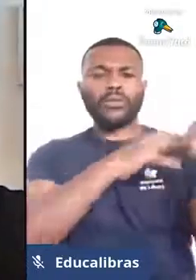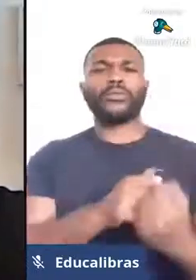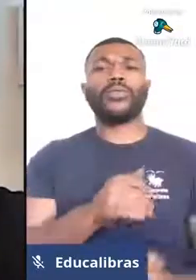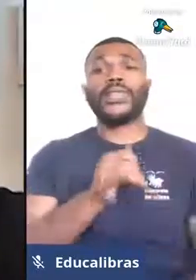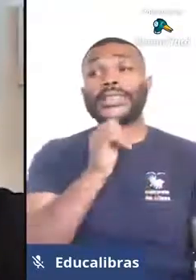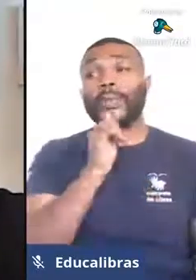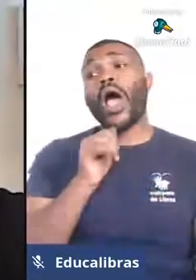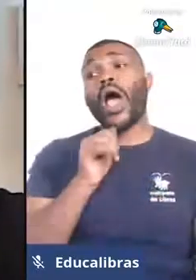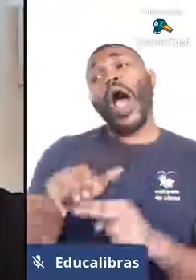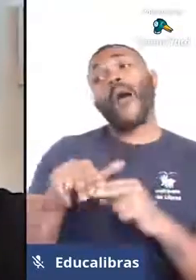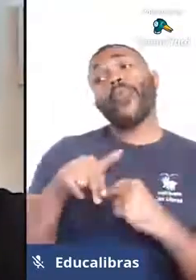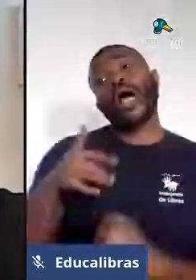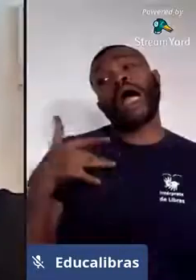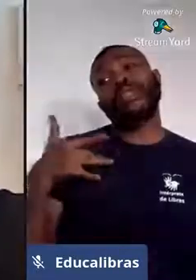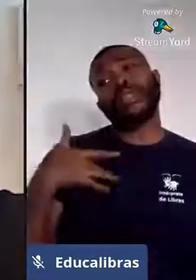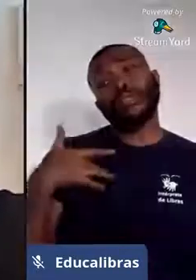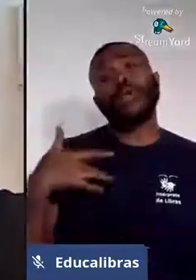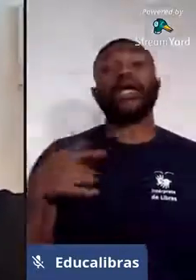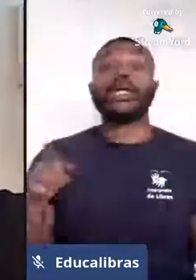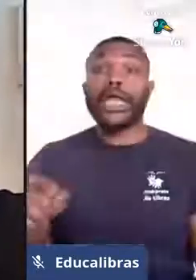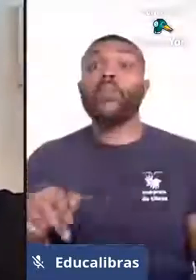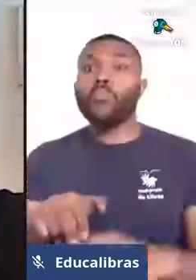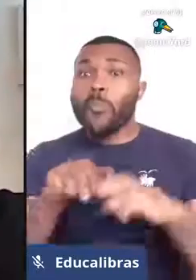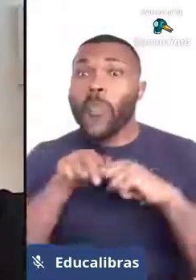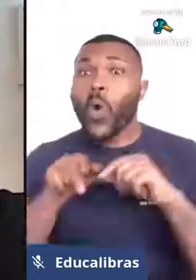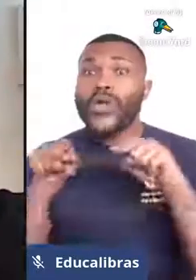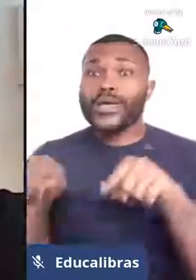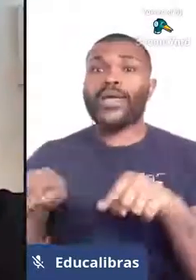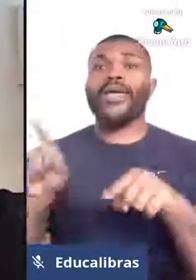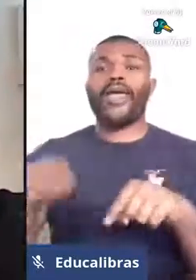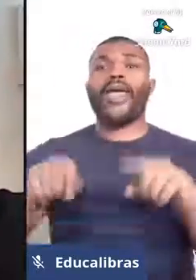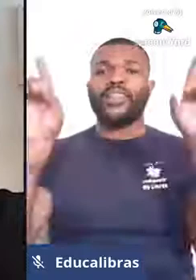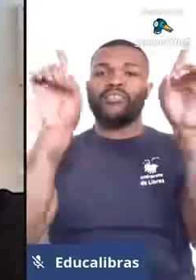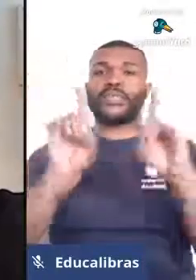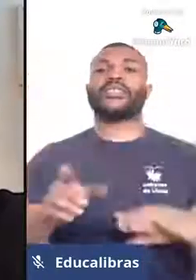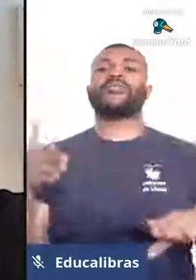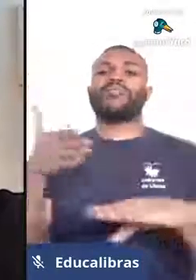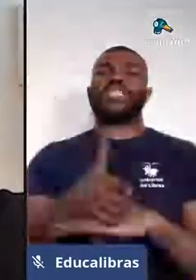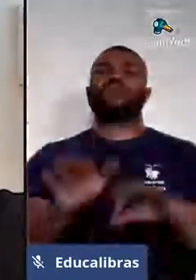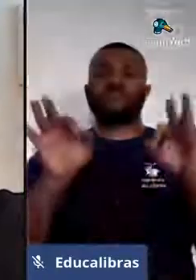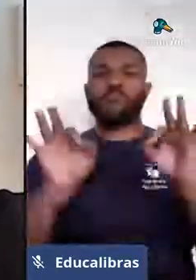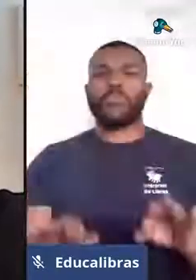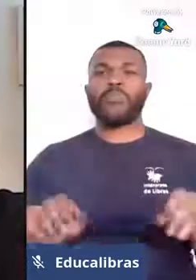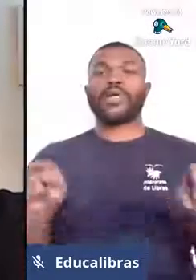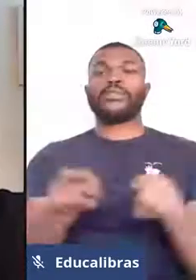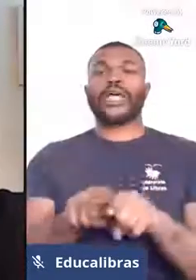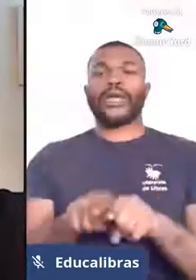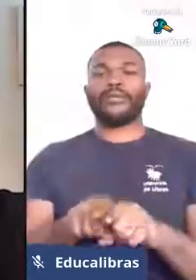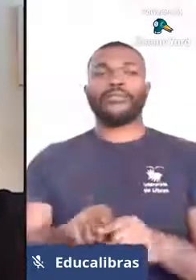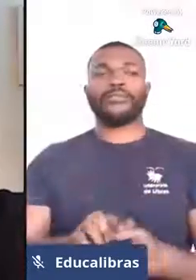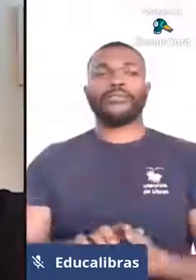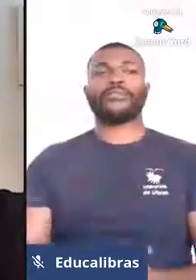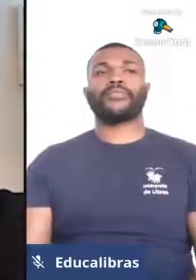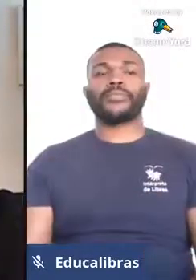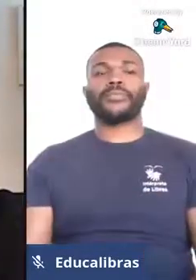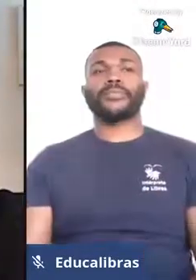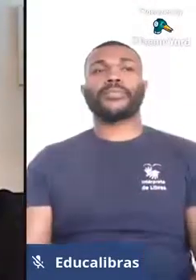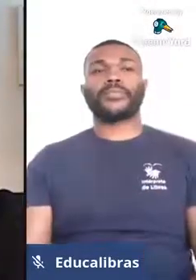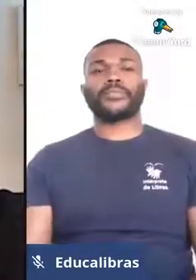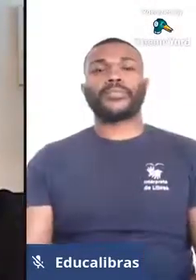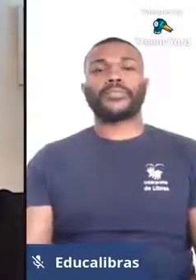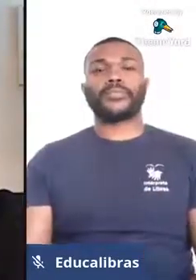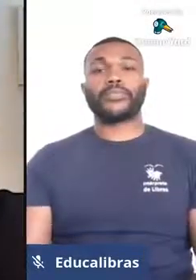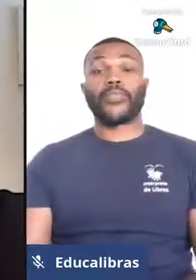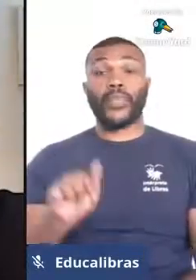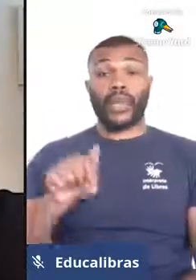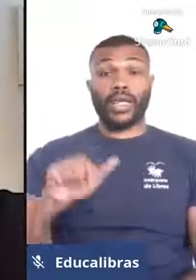por causa da deficiência. Exatamente, boa. A gente tem... bom, aqui no Brasil